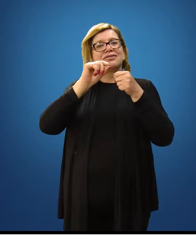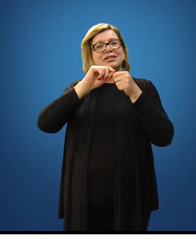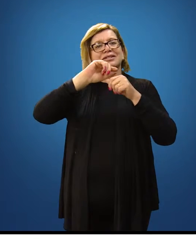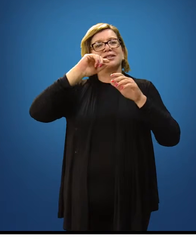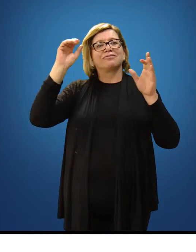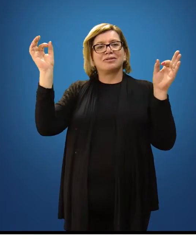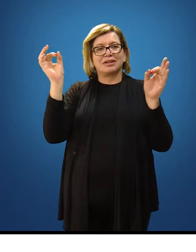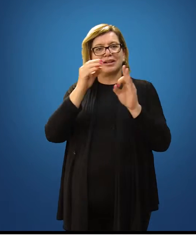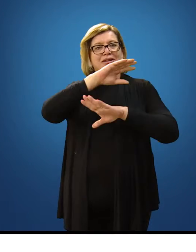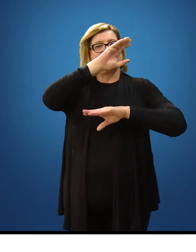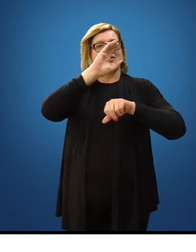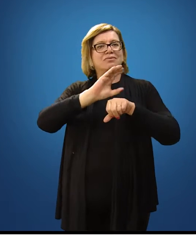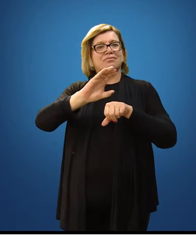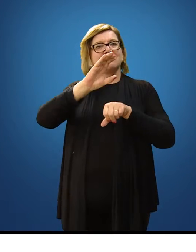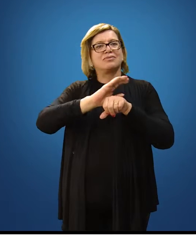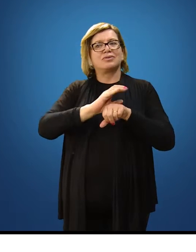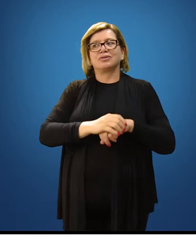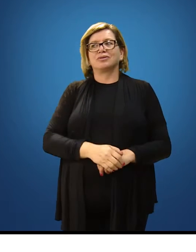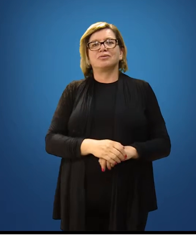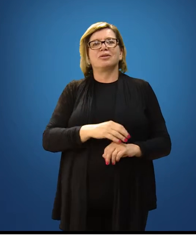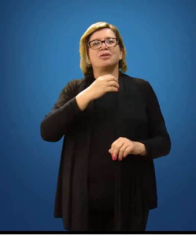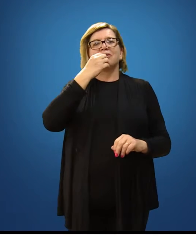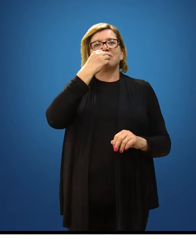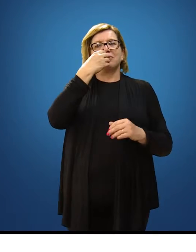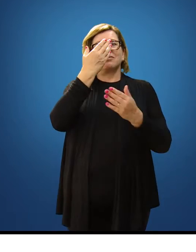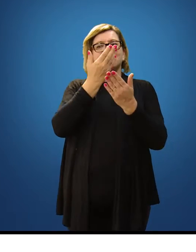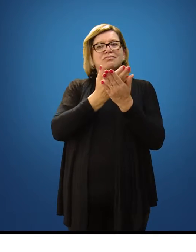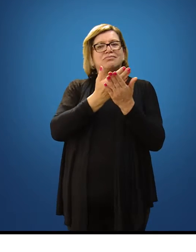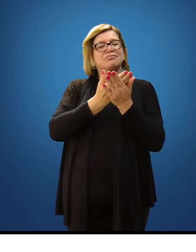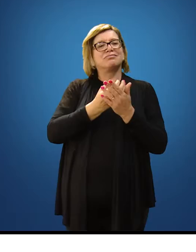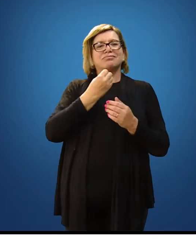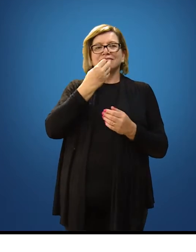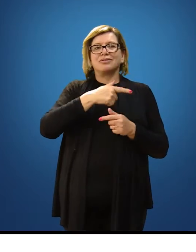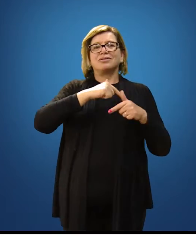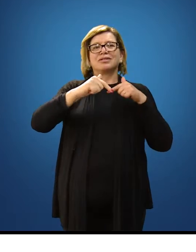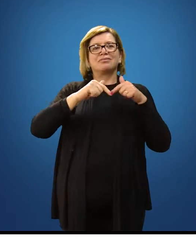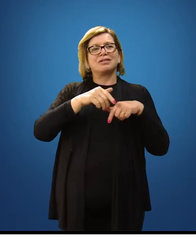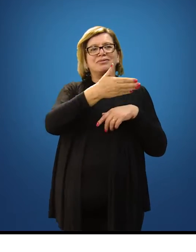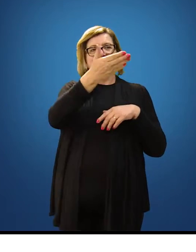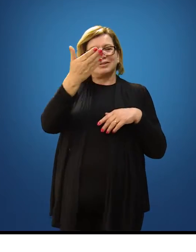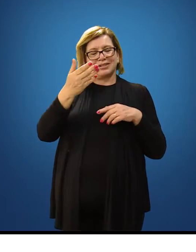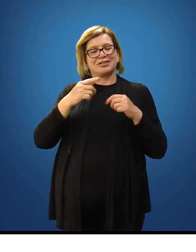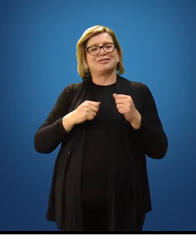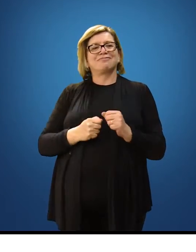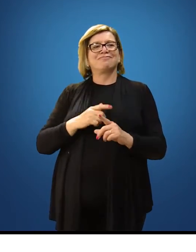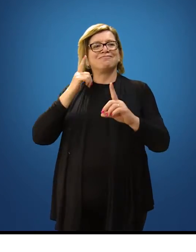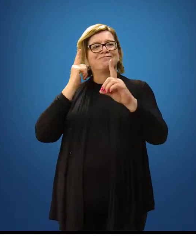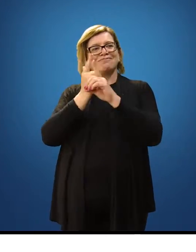ok? Então, bom estudo, bom trabalho a todos e em breve nos vemos.